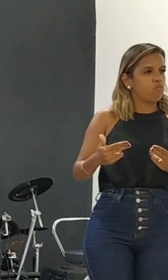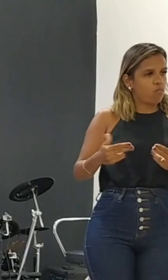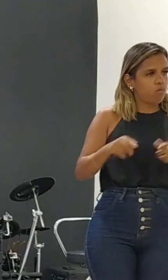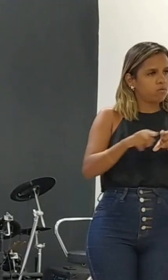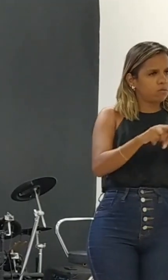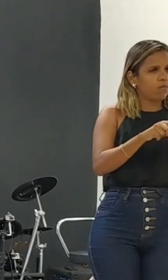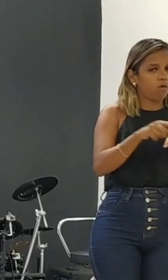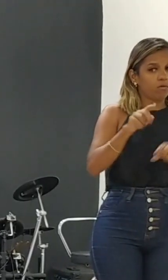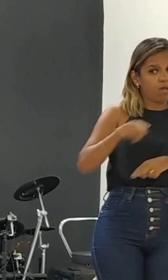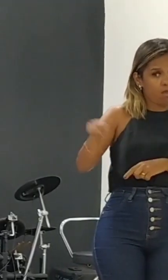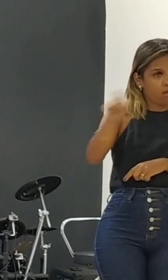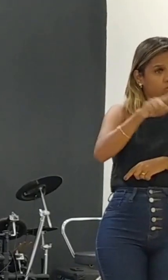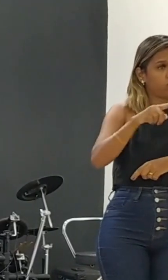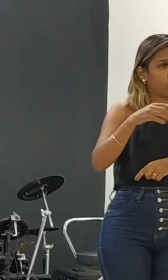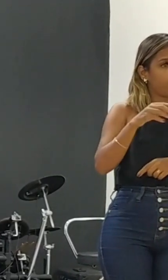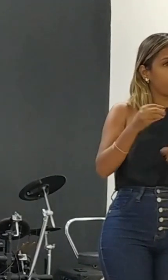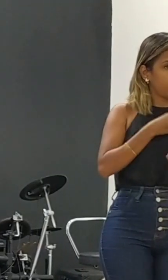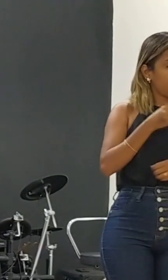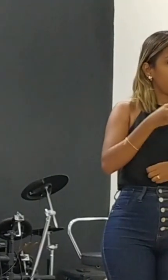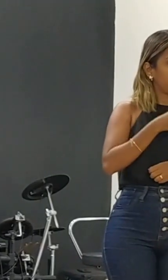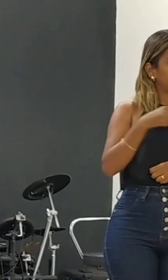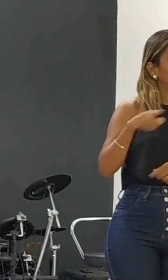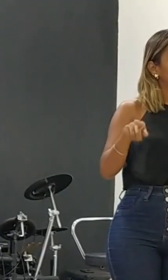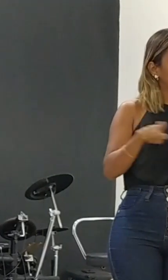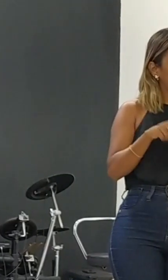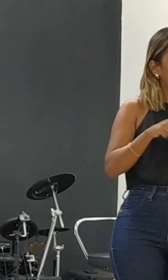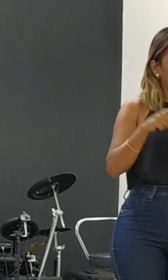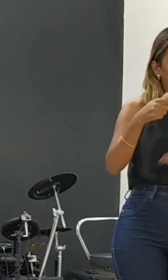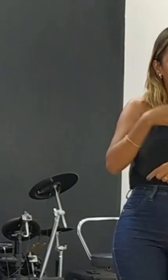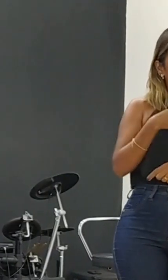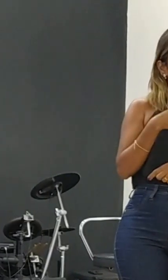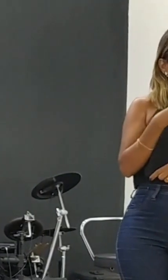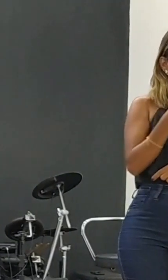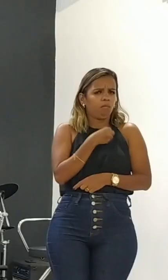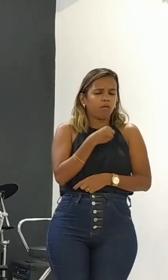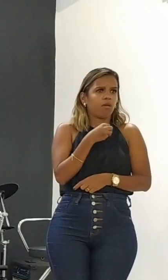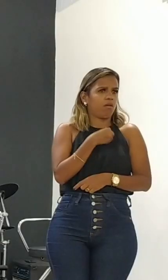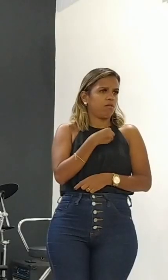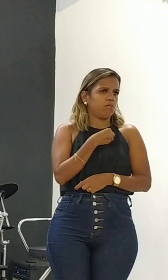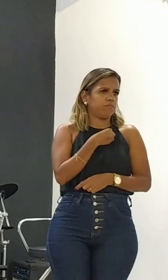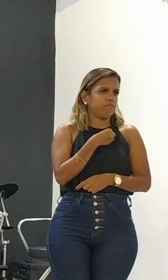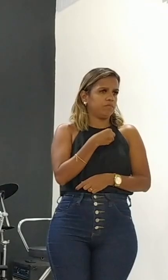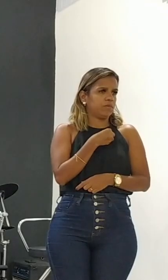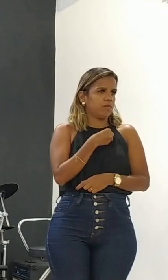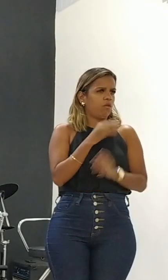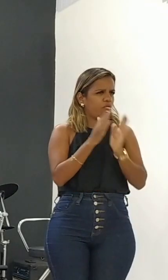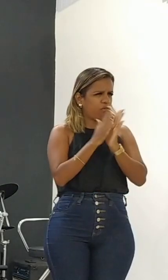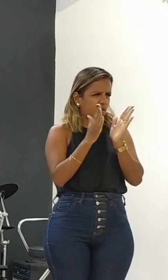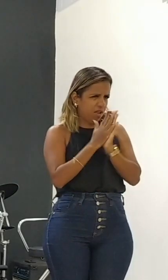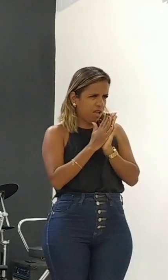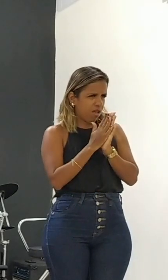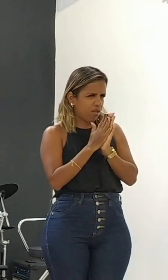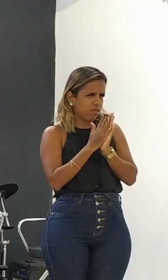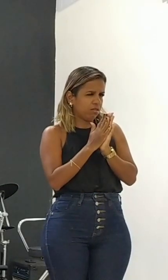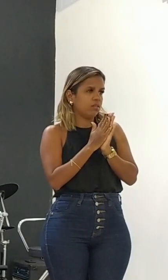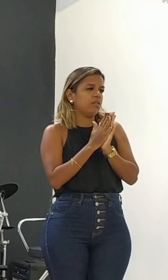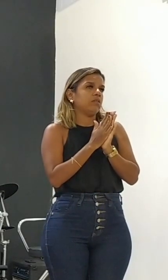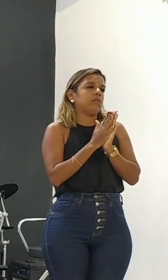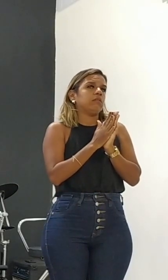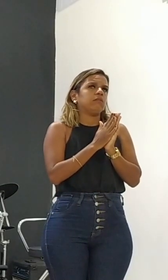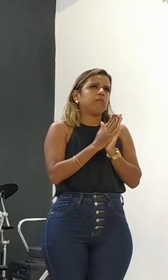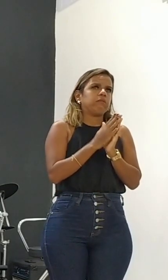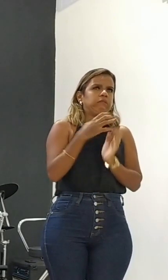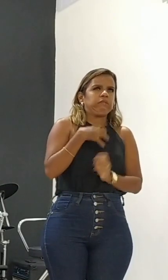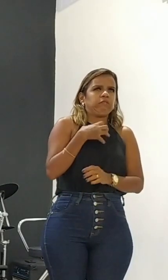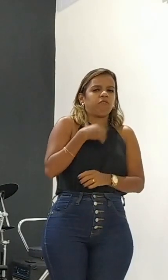pecado, mas eu também pequei. Quando você for orar, não ore se sentindo melhor do que aquela pessoa por quem você está